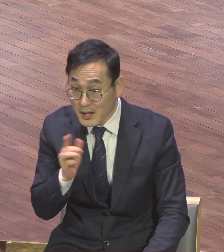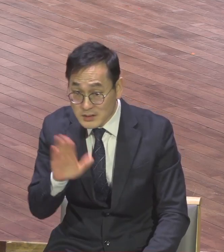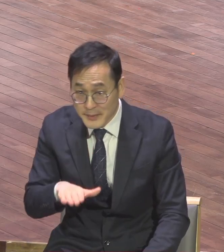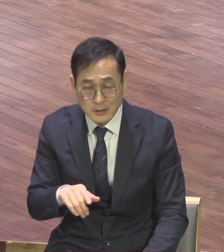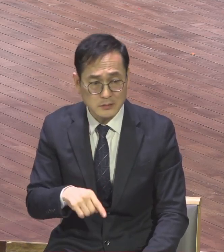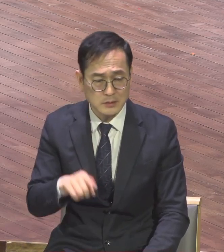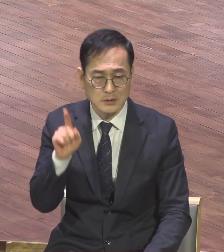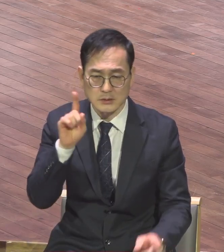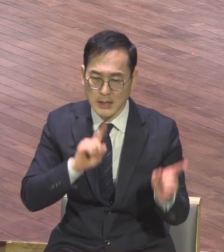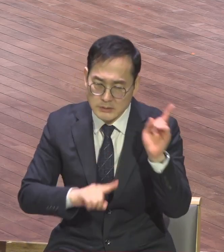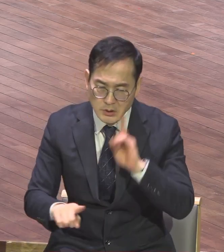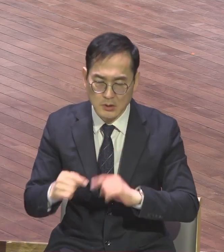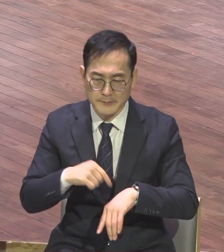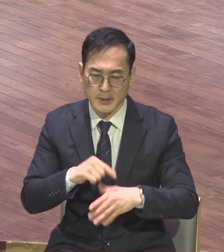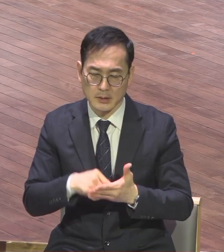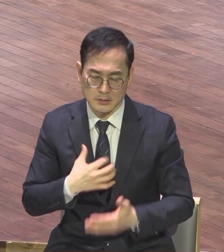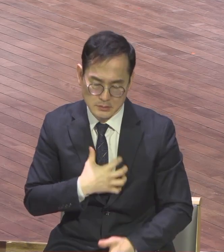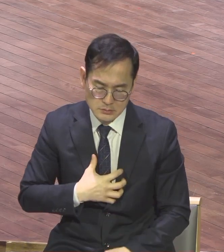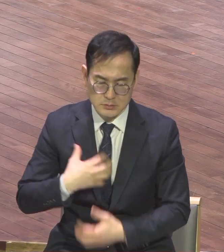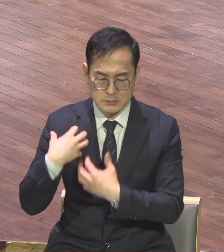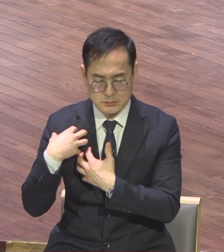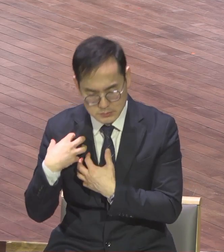죄책감 평생을 끌려다닙니다.